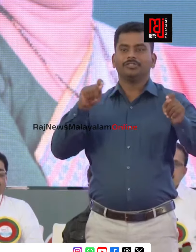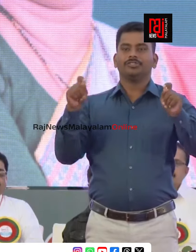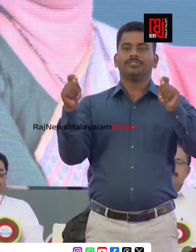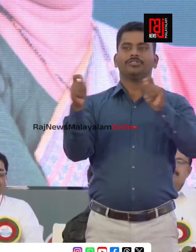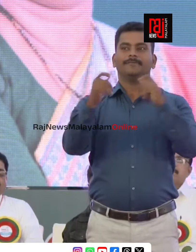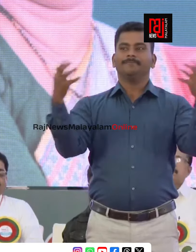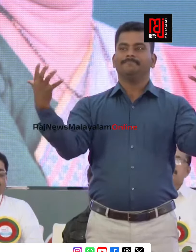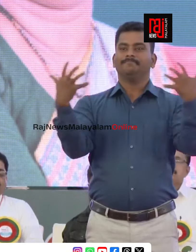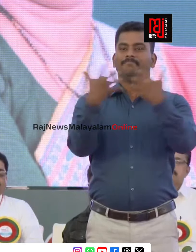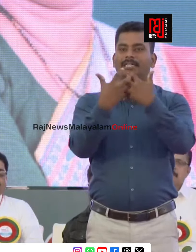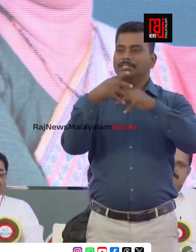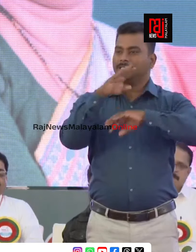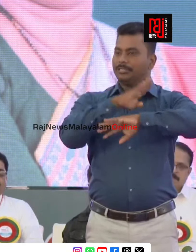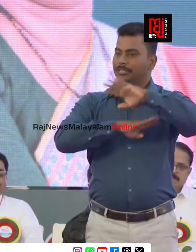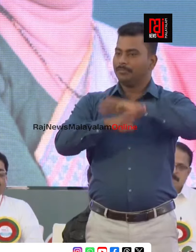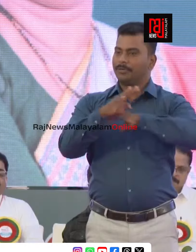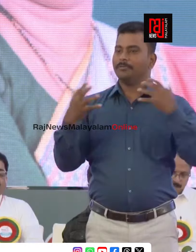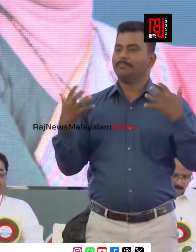അറിയാവുന്നതുപോലെ